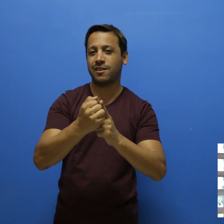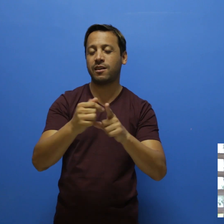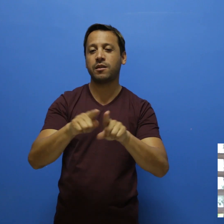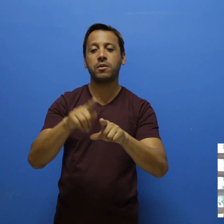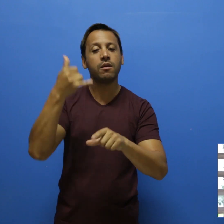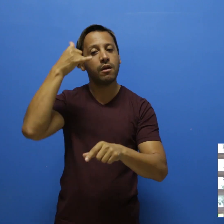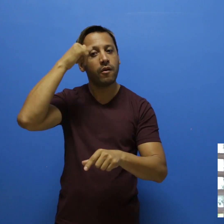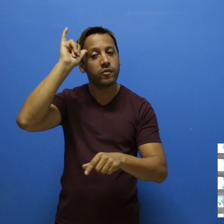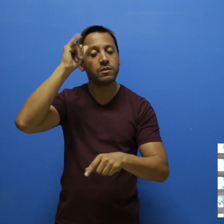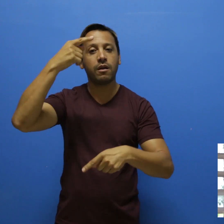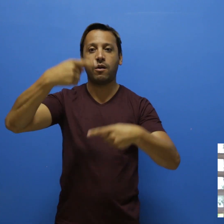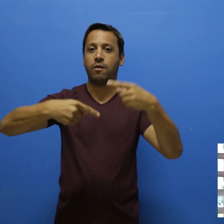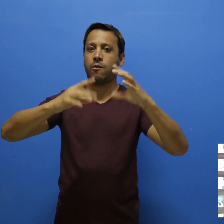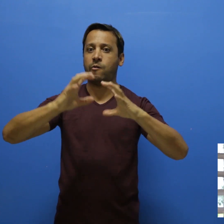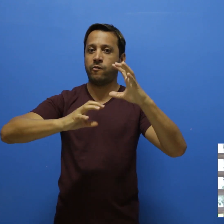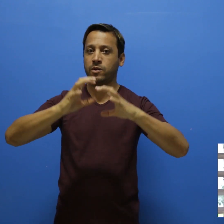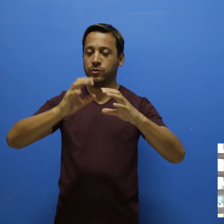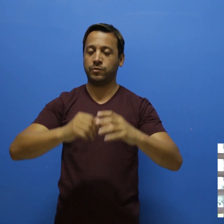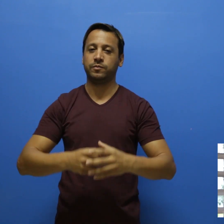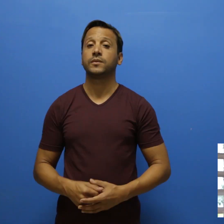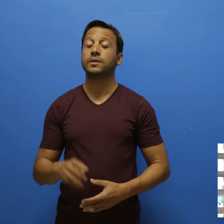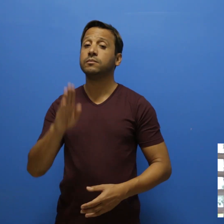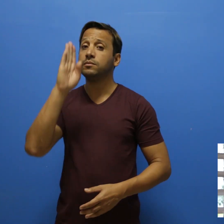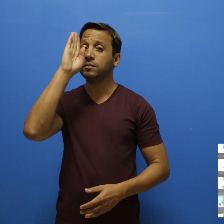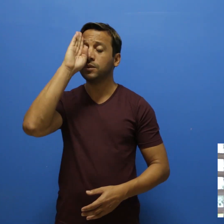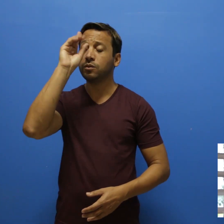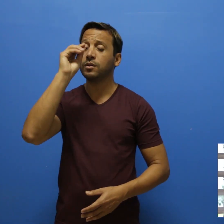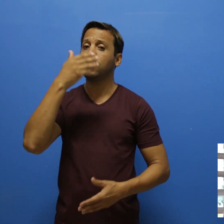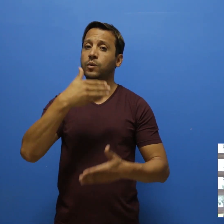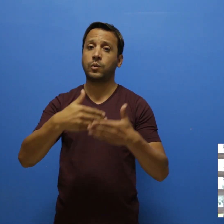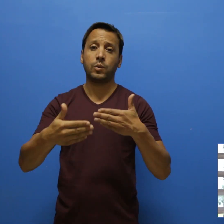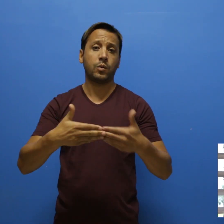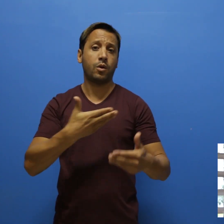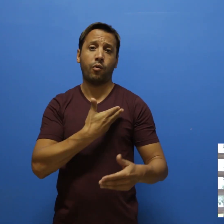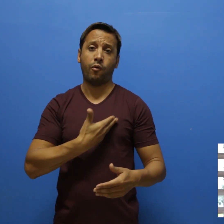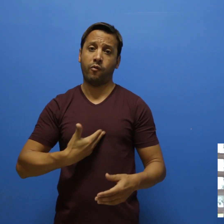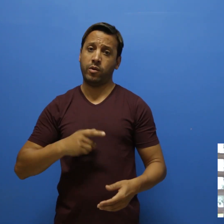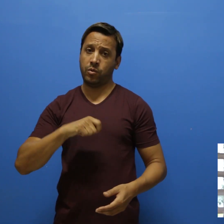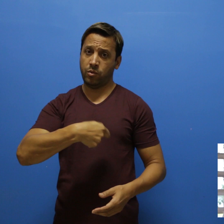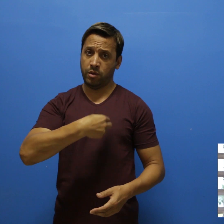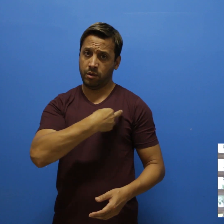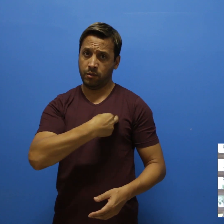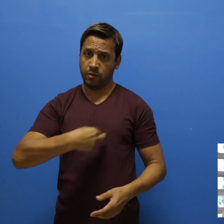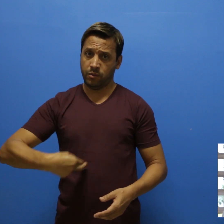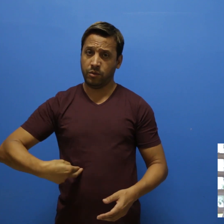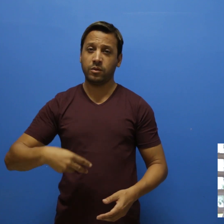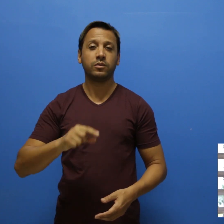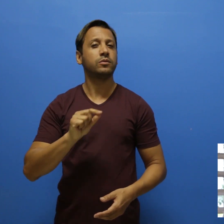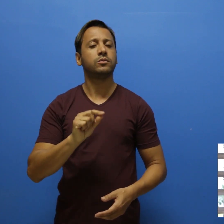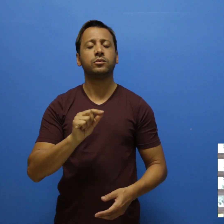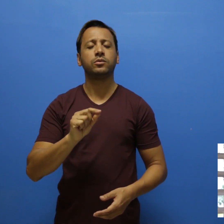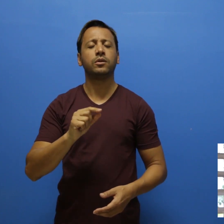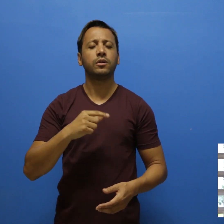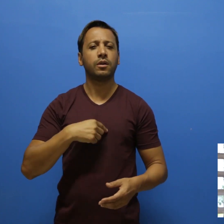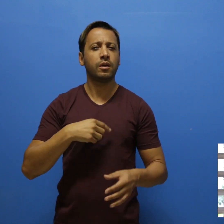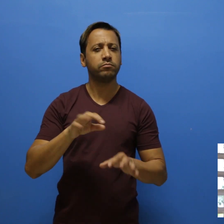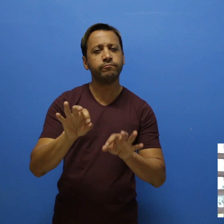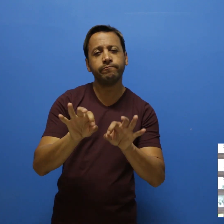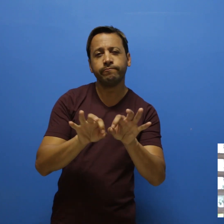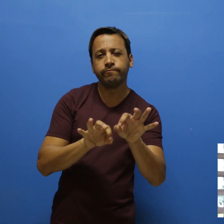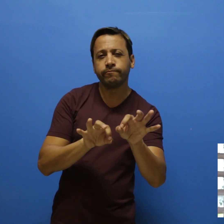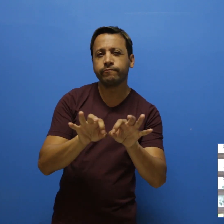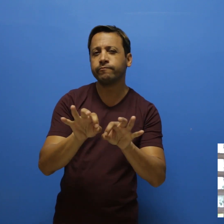O fundamental é que qualquer regime que se diga republicano, ele tenha mecanismos para permitir